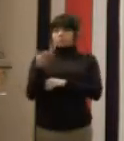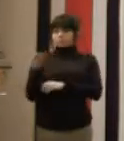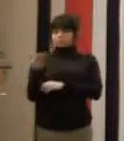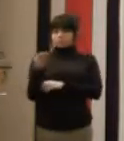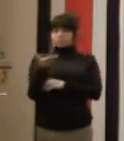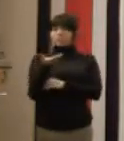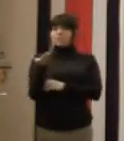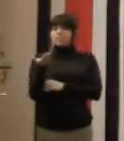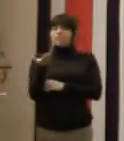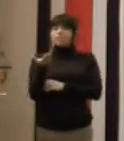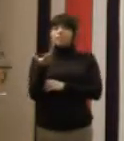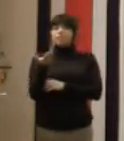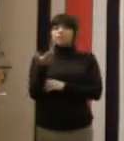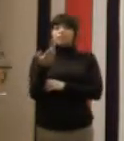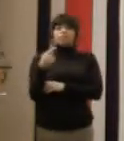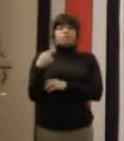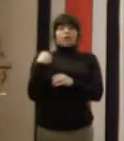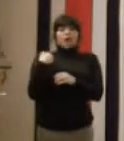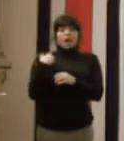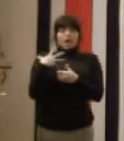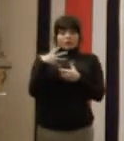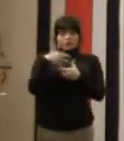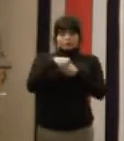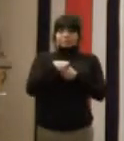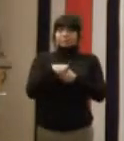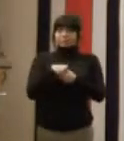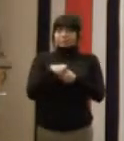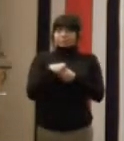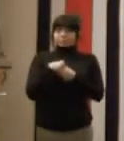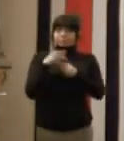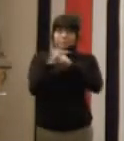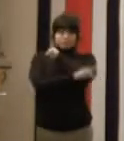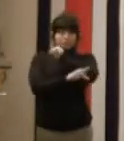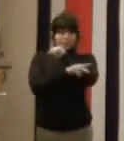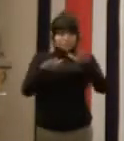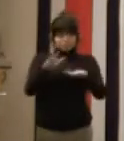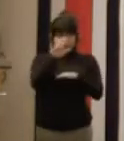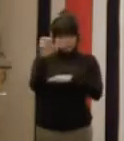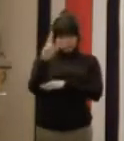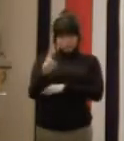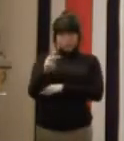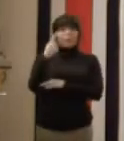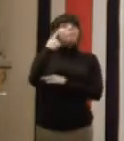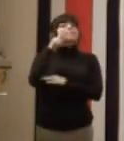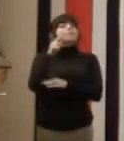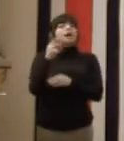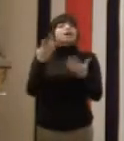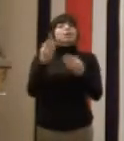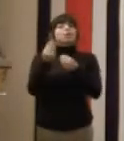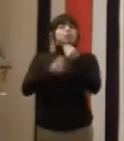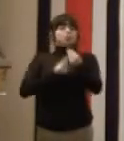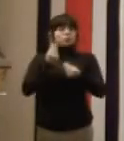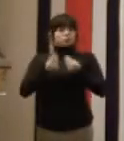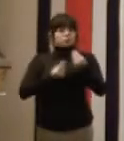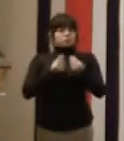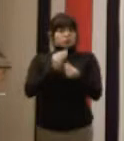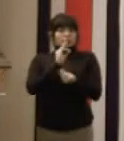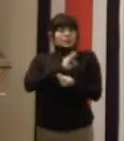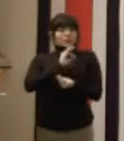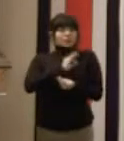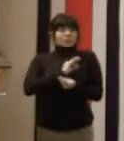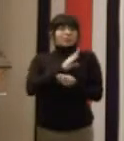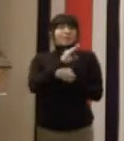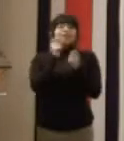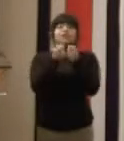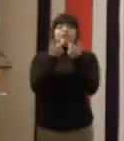instrumentos con que cuenta la nación costarricense para la producción de bienestar